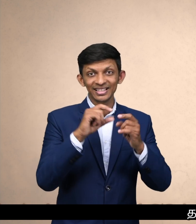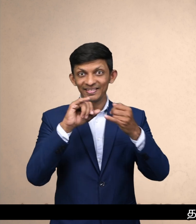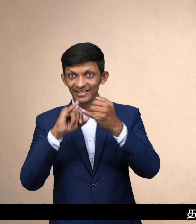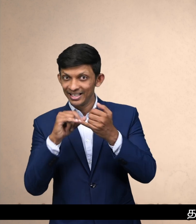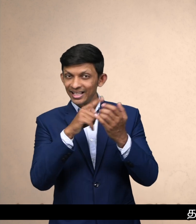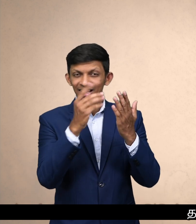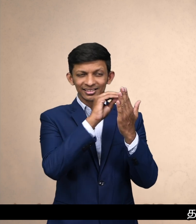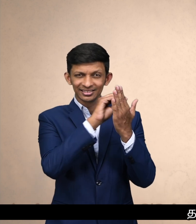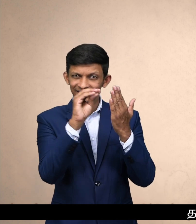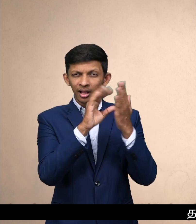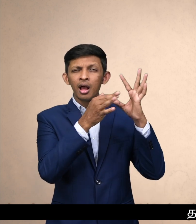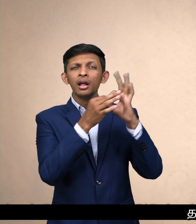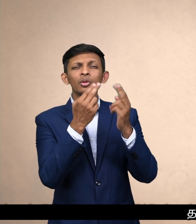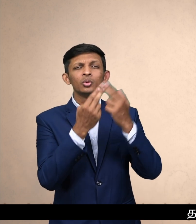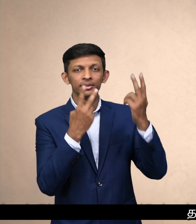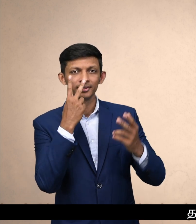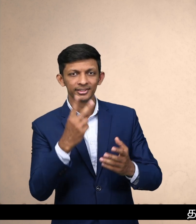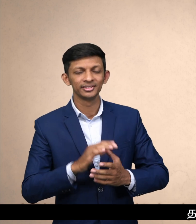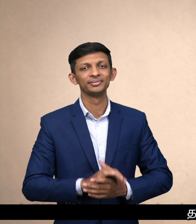தசம அமைப்பு.